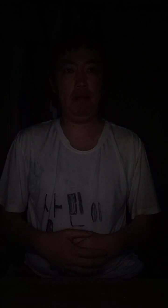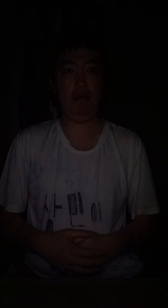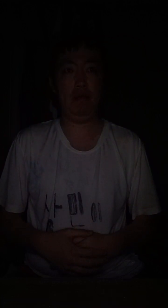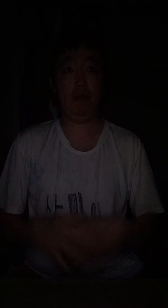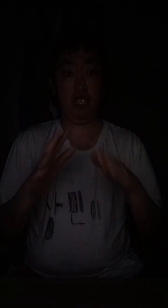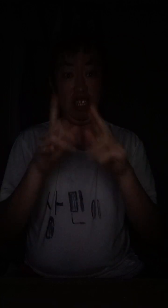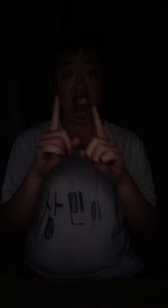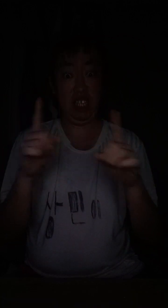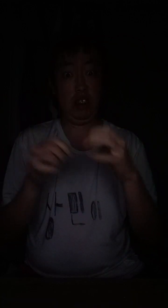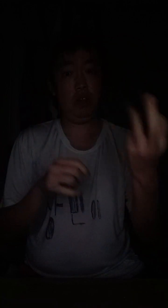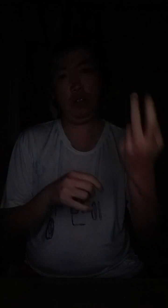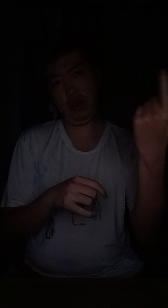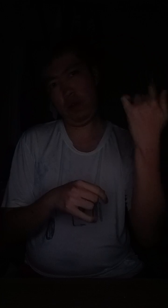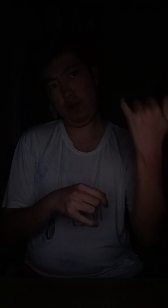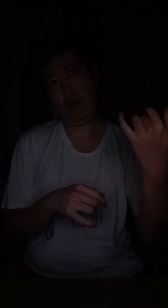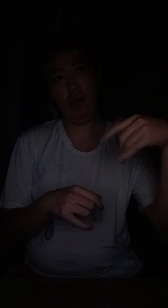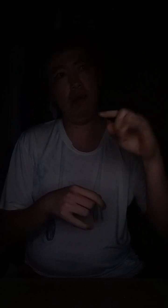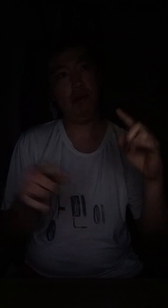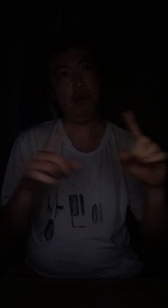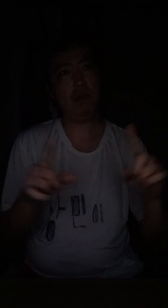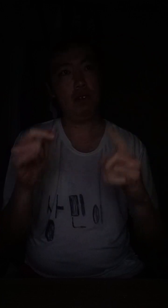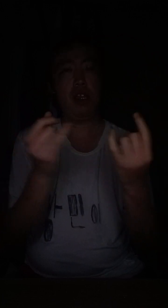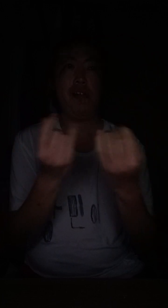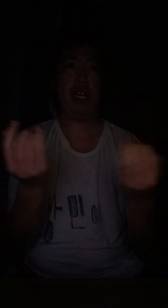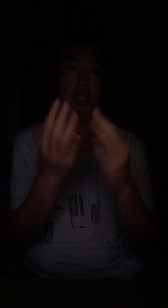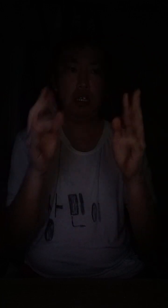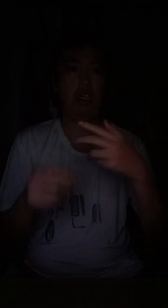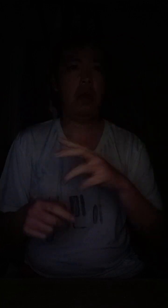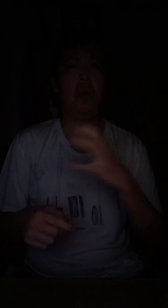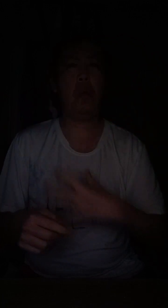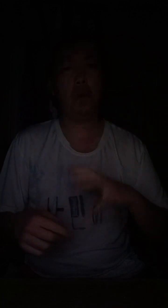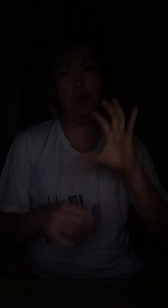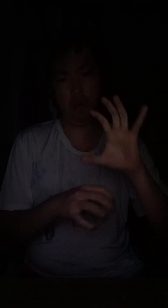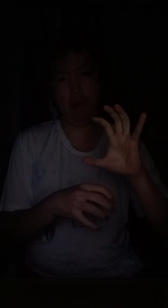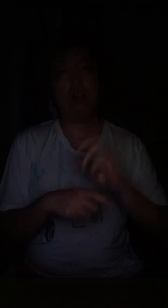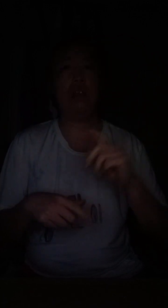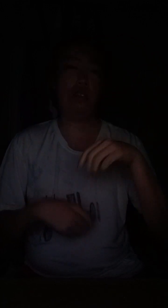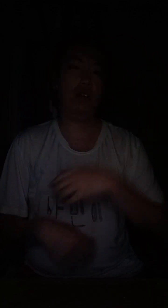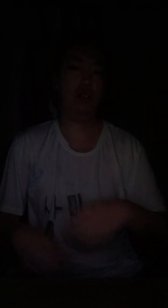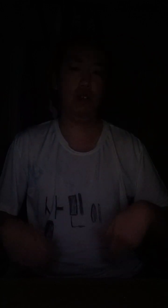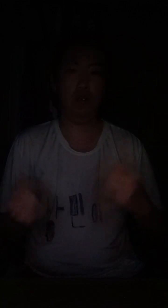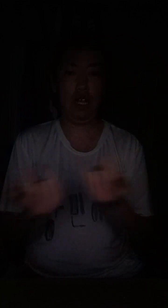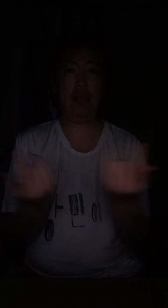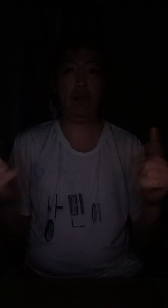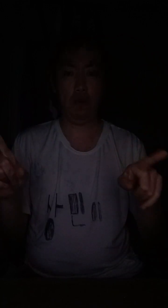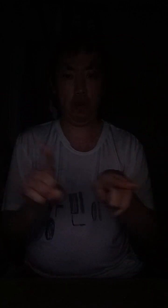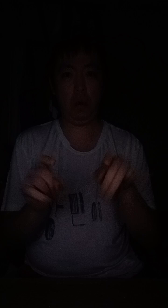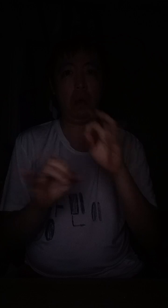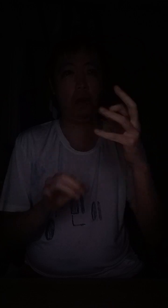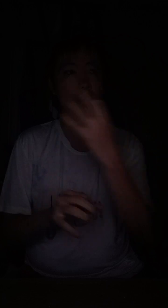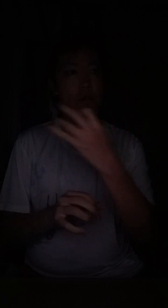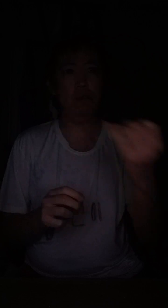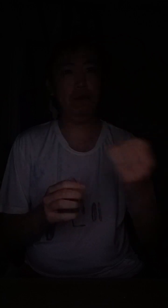1년 전 강남역 살인 사건이 일어났던 화장실입니다. 당시는 남녀 공용 화장실이었지만 지금은